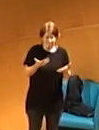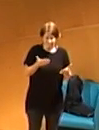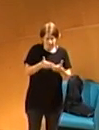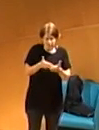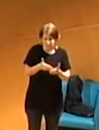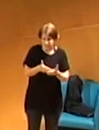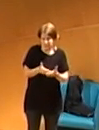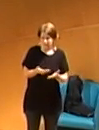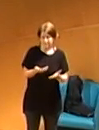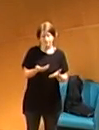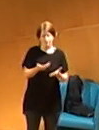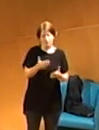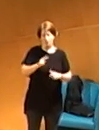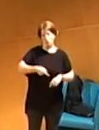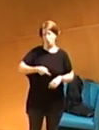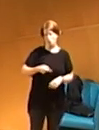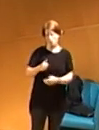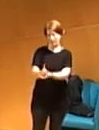ces questions-là.